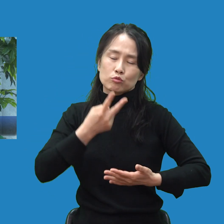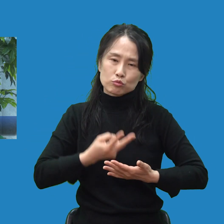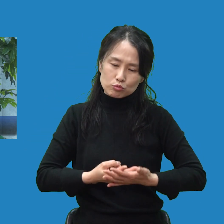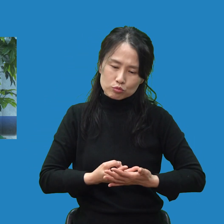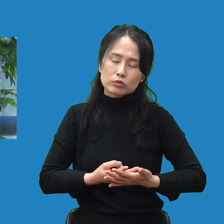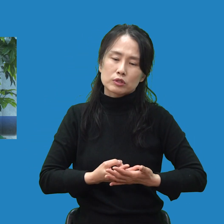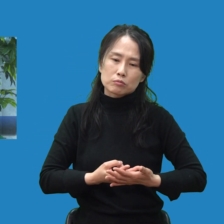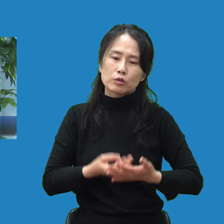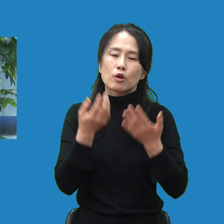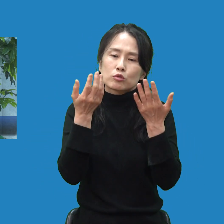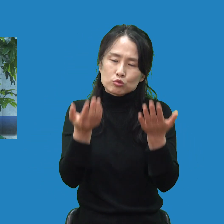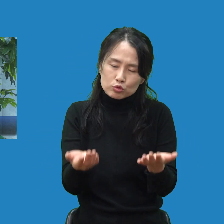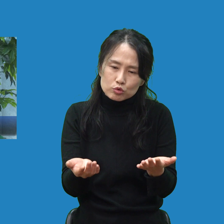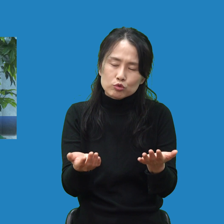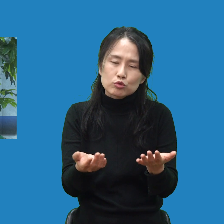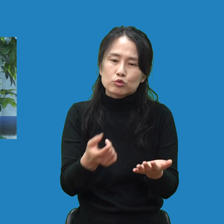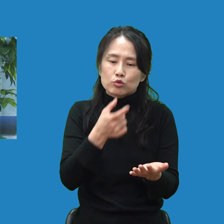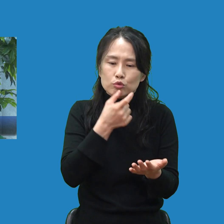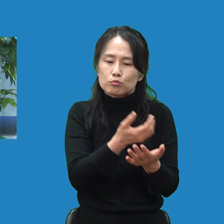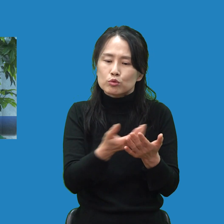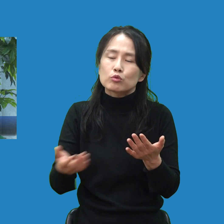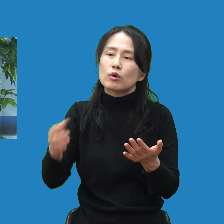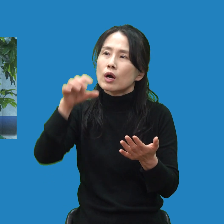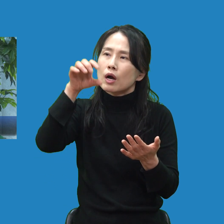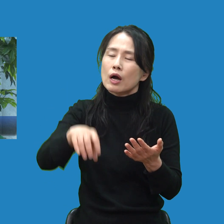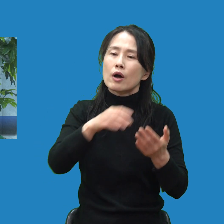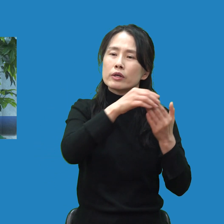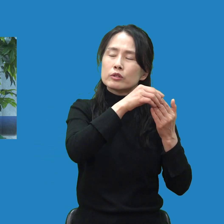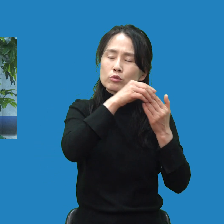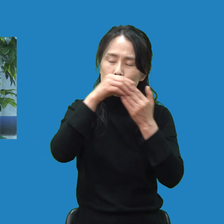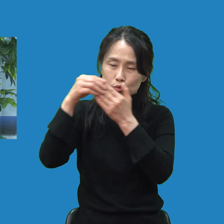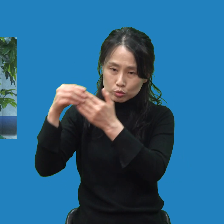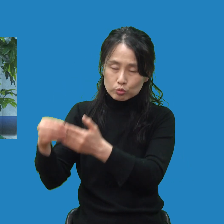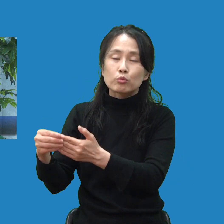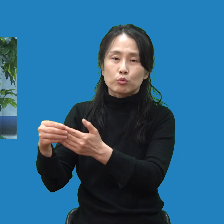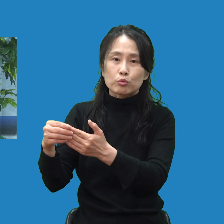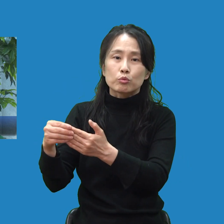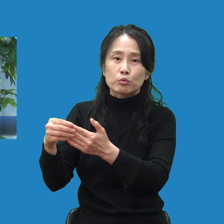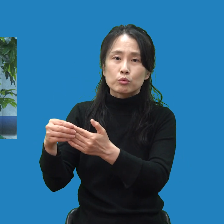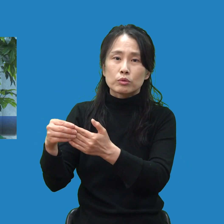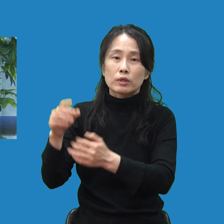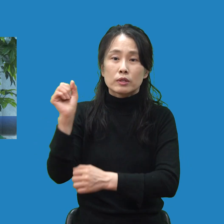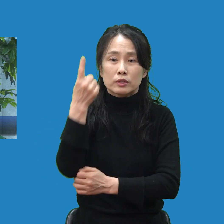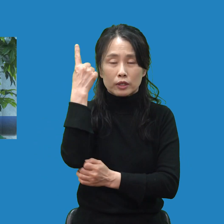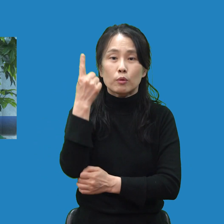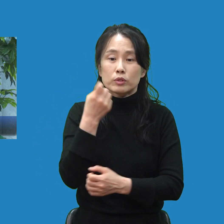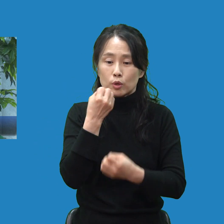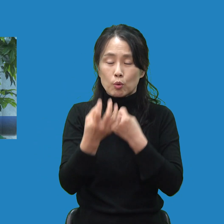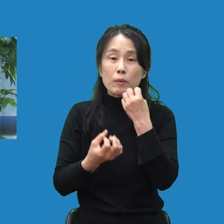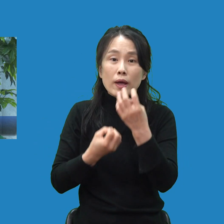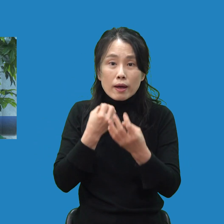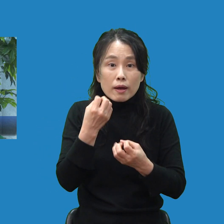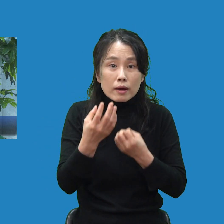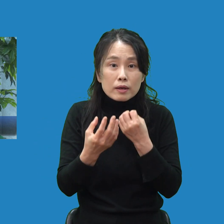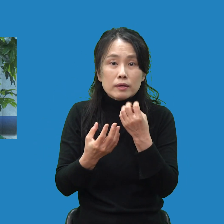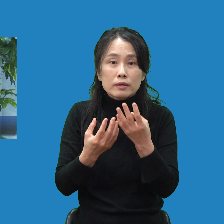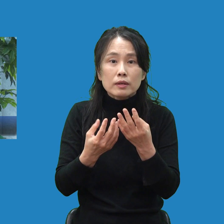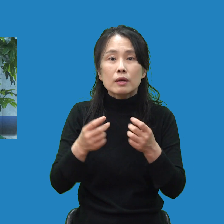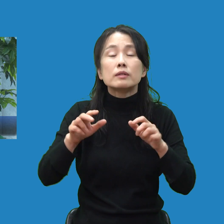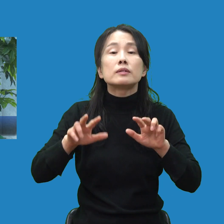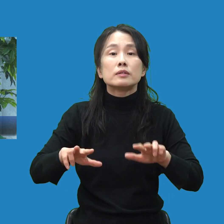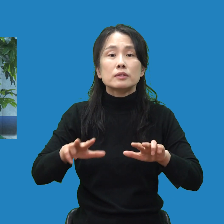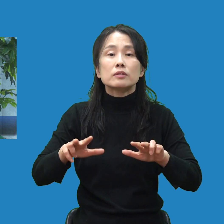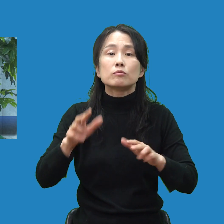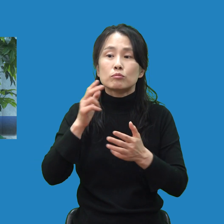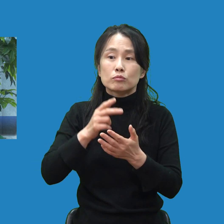누이시며 쉴 만한 물가로 인도하시는도다. 다윗의 이 고백을 지금